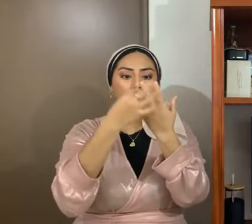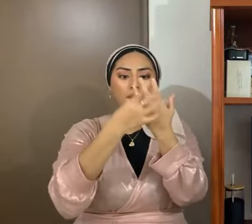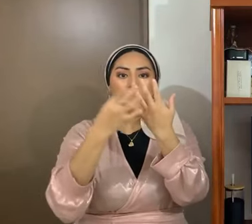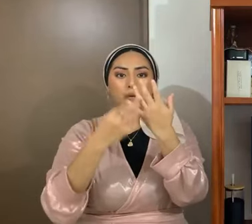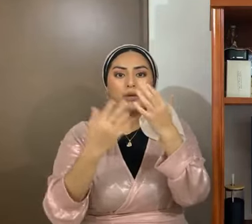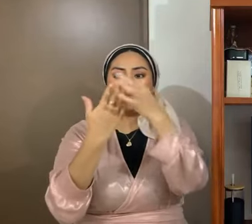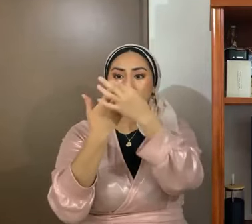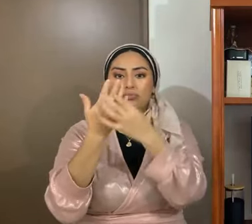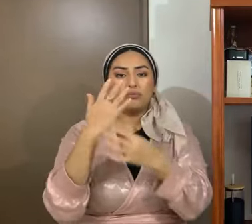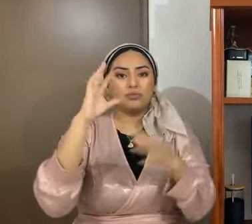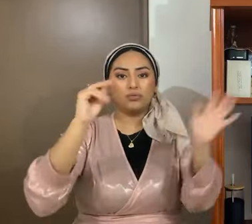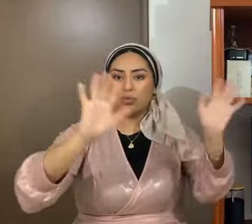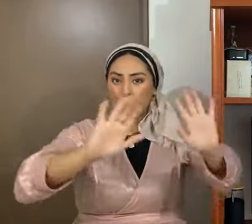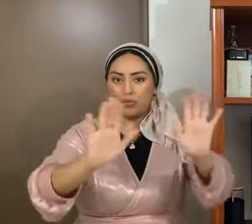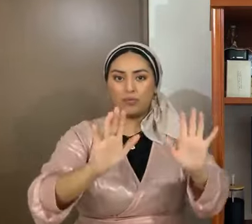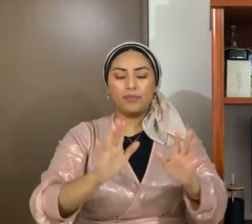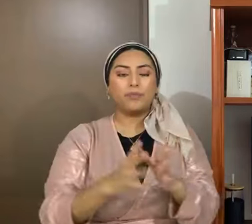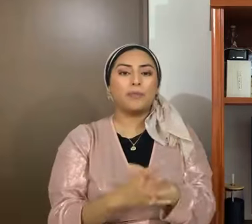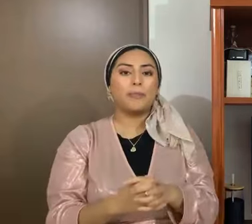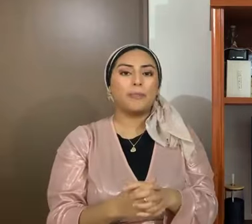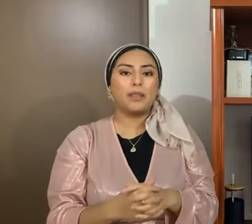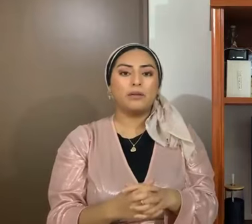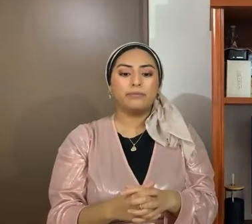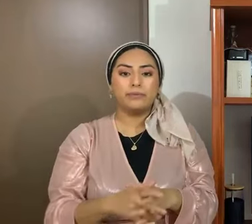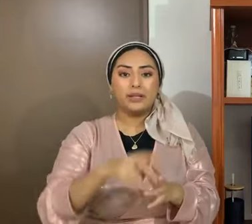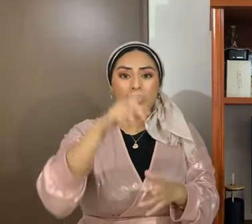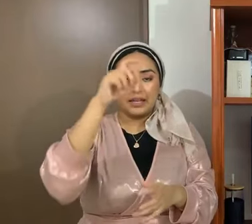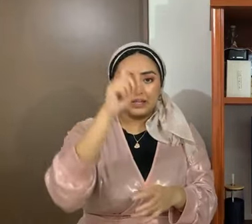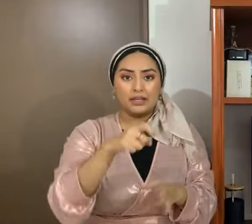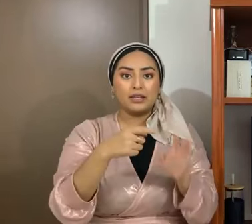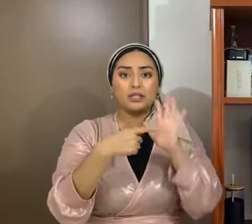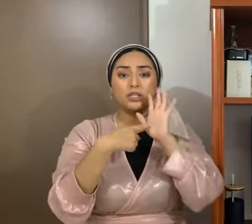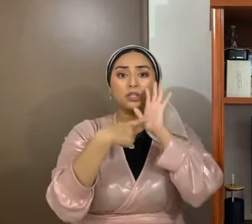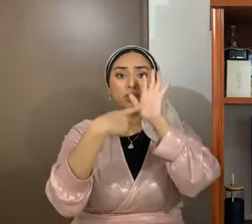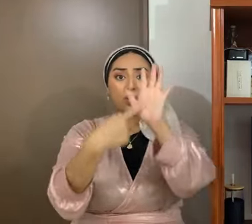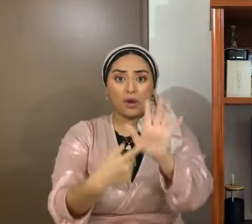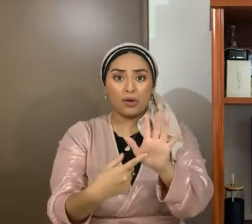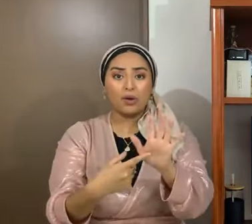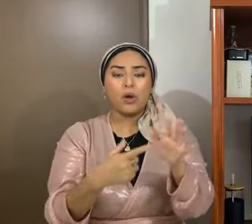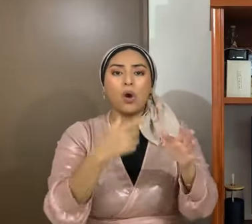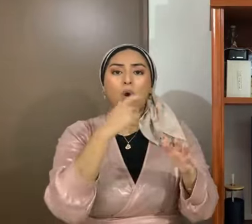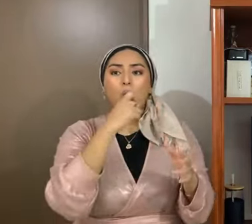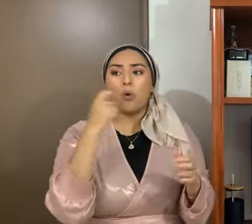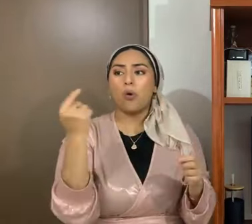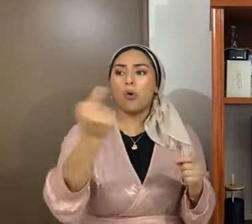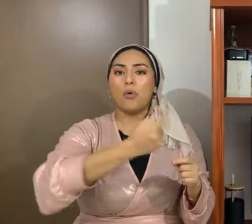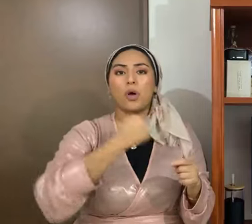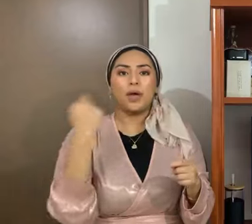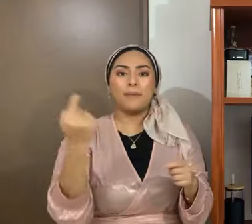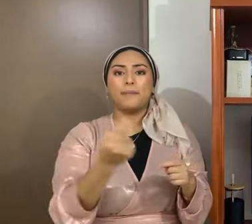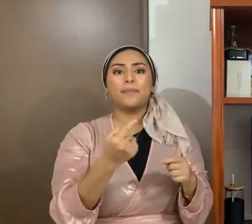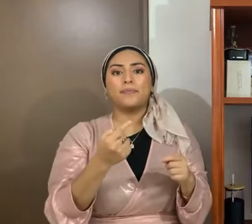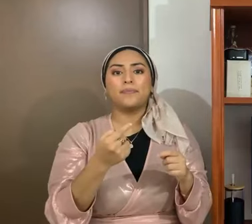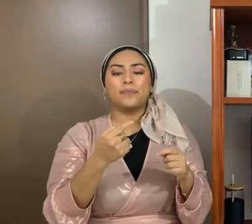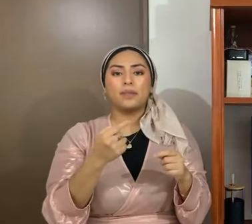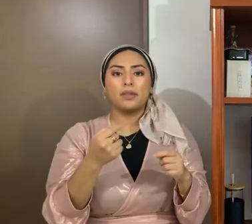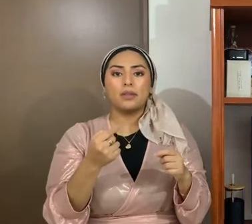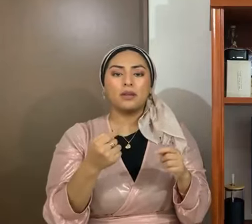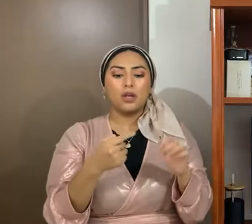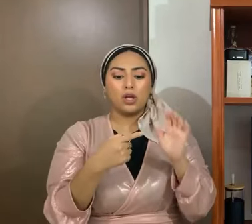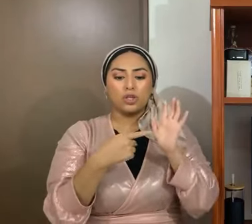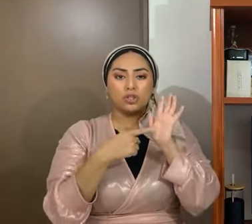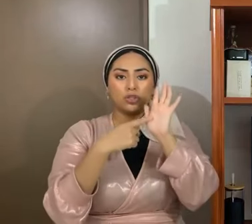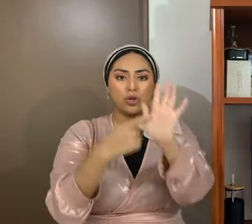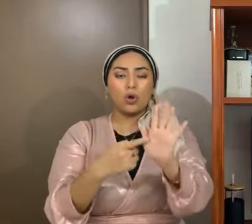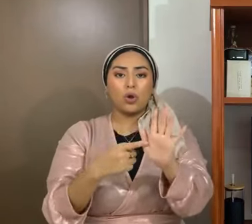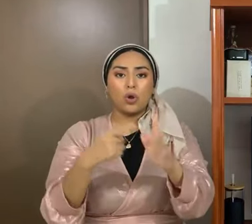dos, ¿sí? No, eso no. La imagen debe de representar quiénes somos. Debemos de